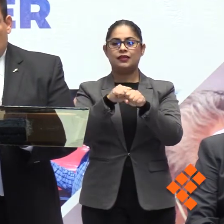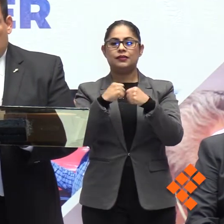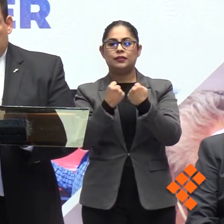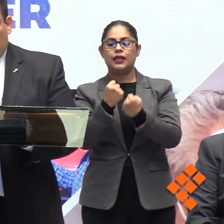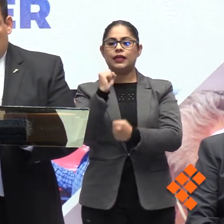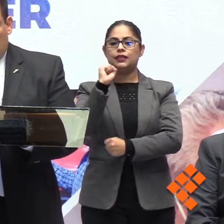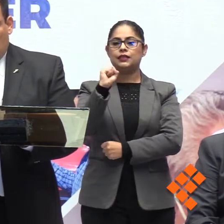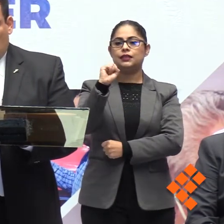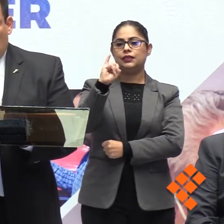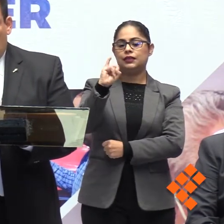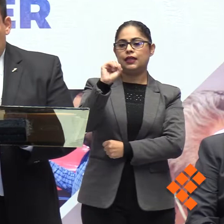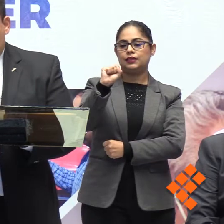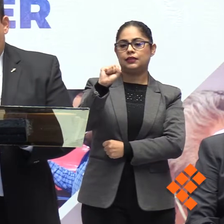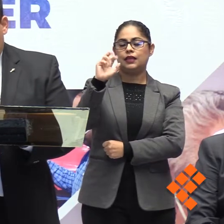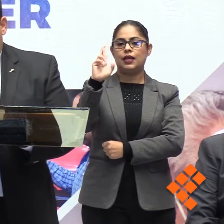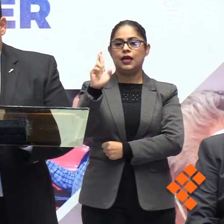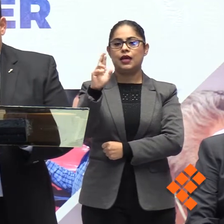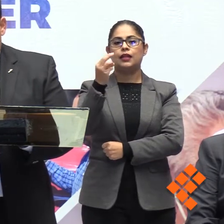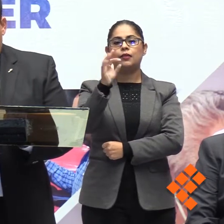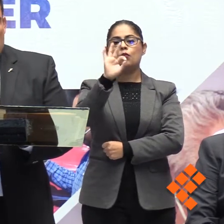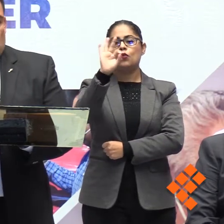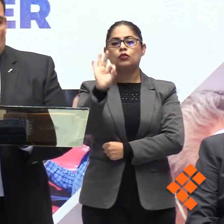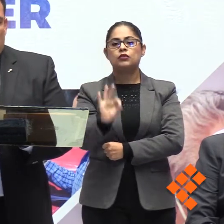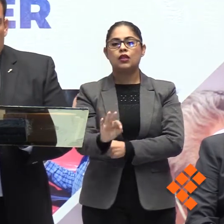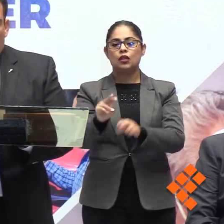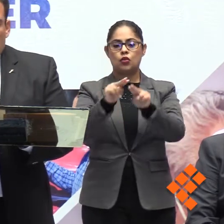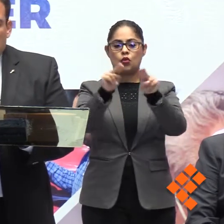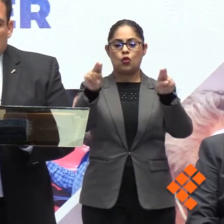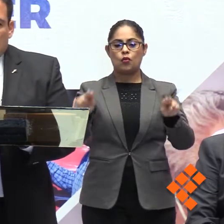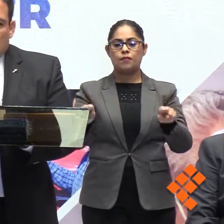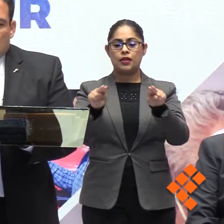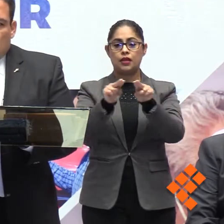ICR, el 3% de la nómina,